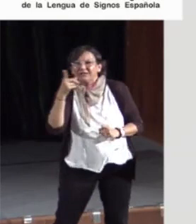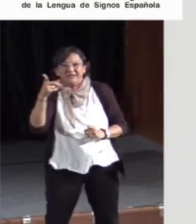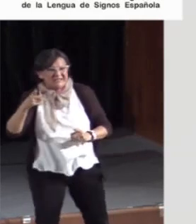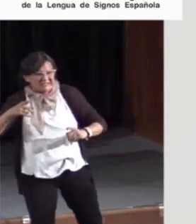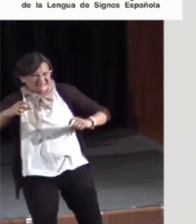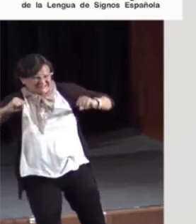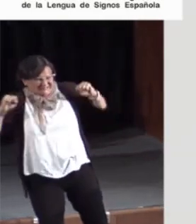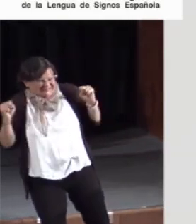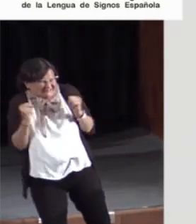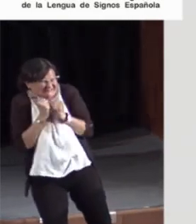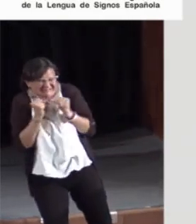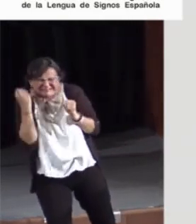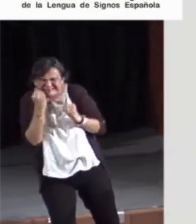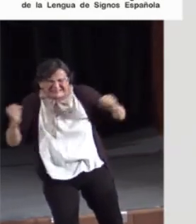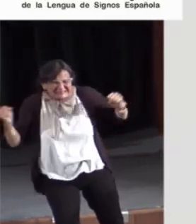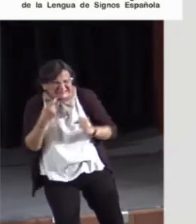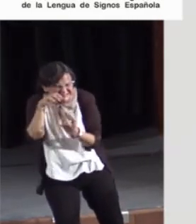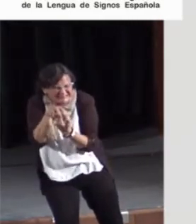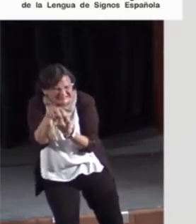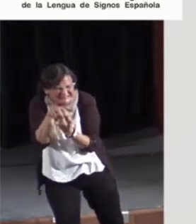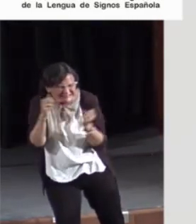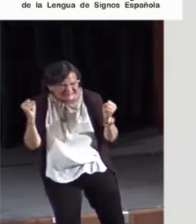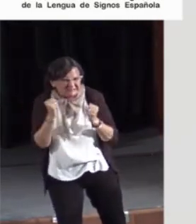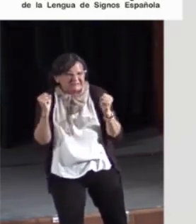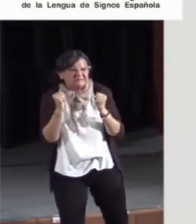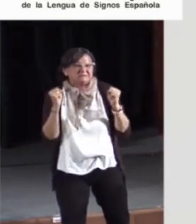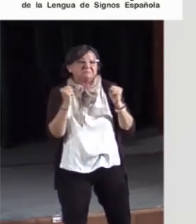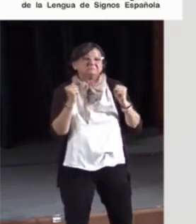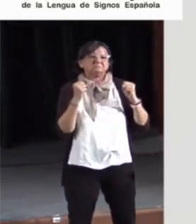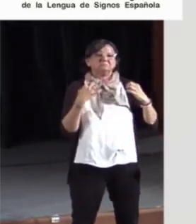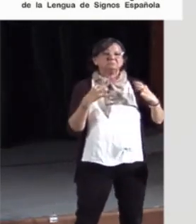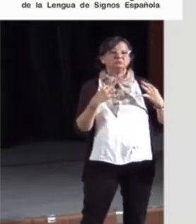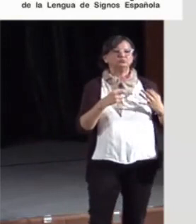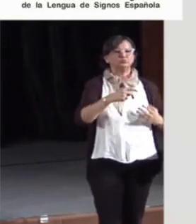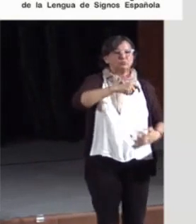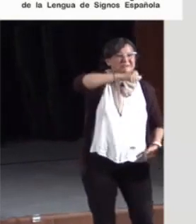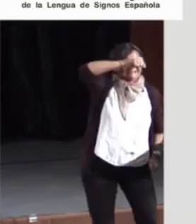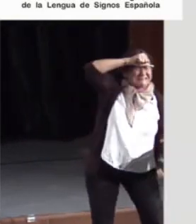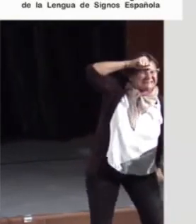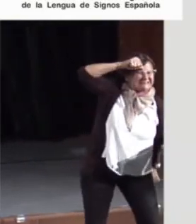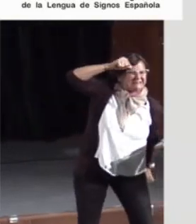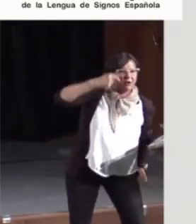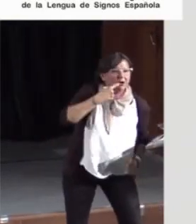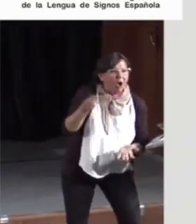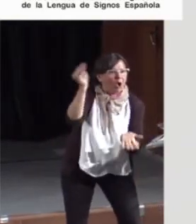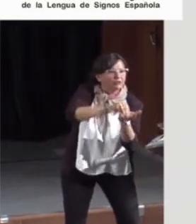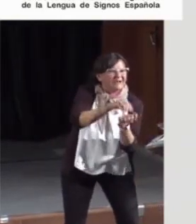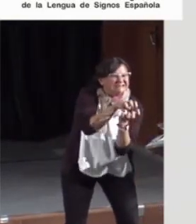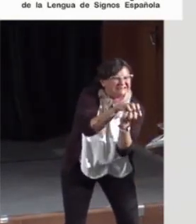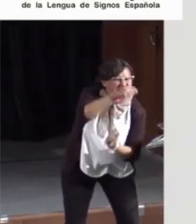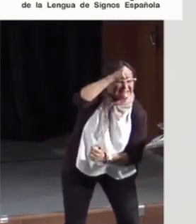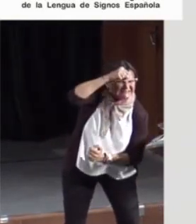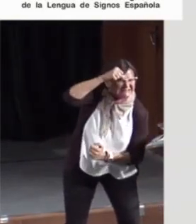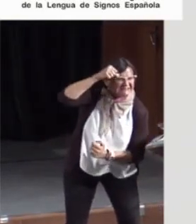hincapié en algo de mucha intensidad, utilizamos esta expresión, ya sea para expresar mucho frío o